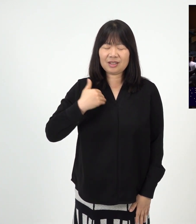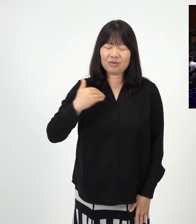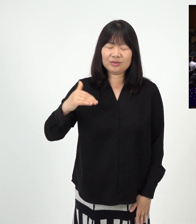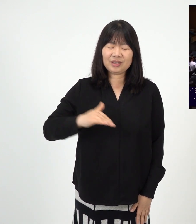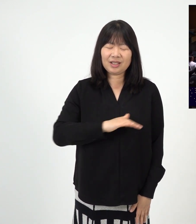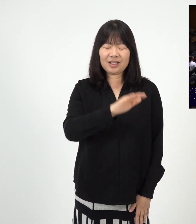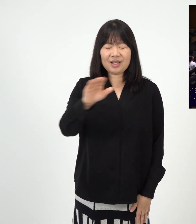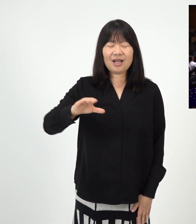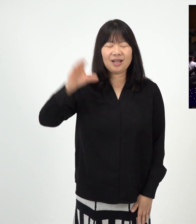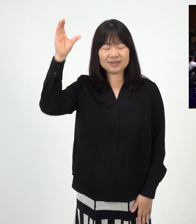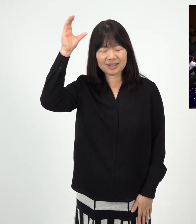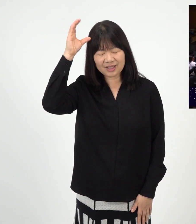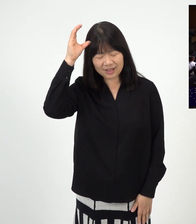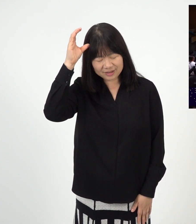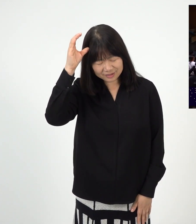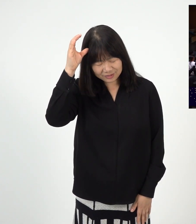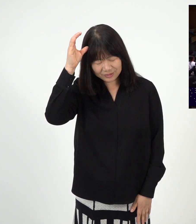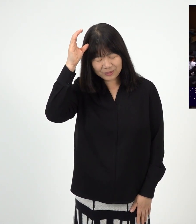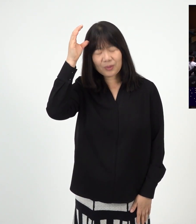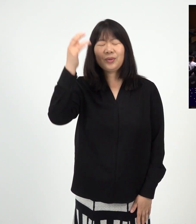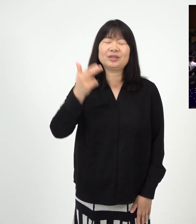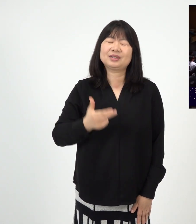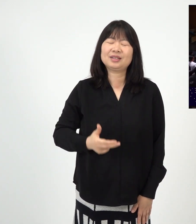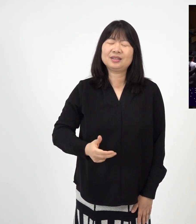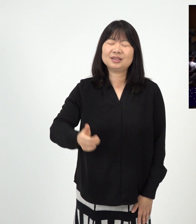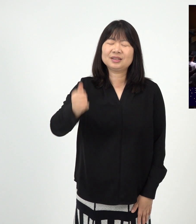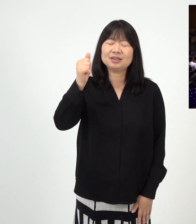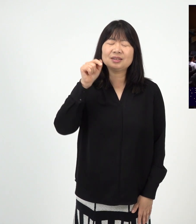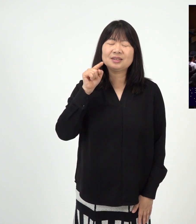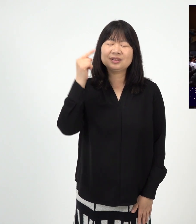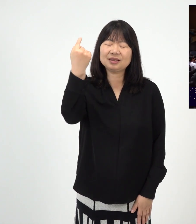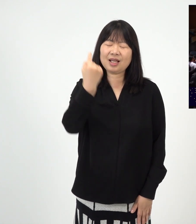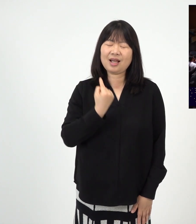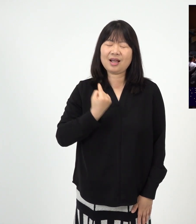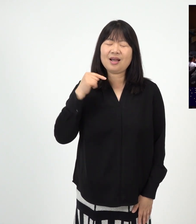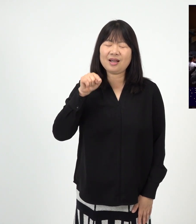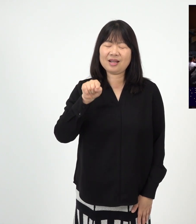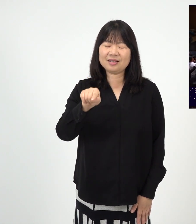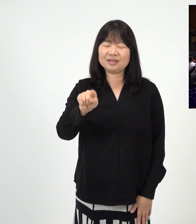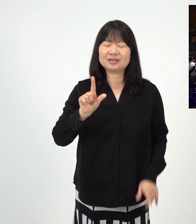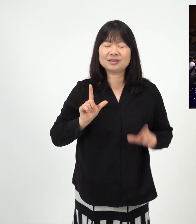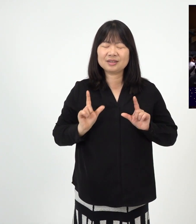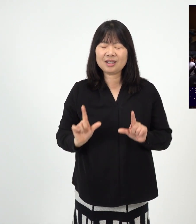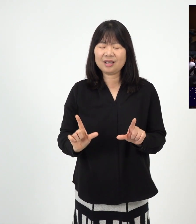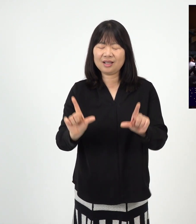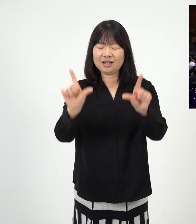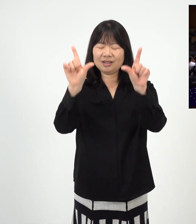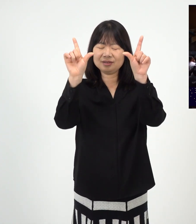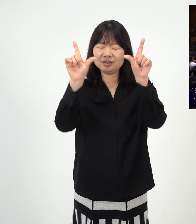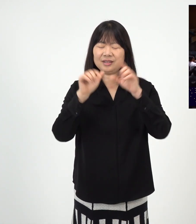우리 고대하에 주오실 그날